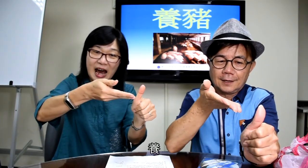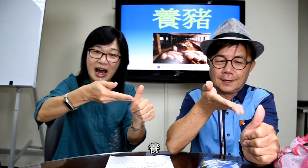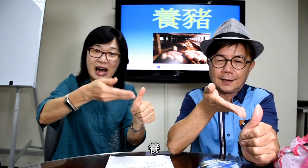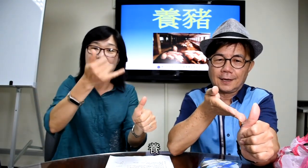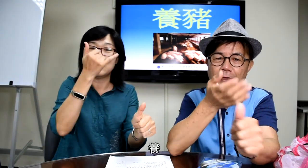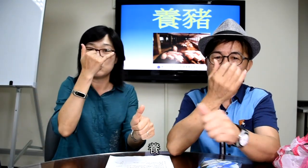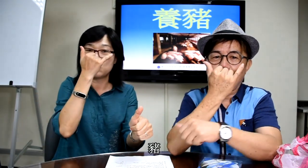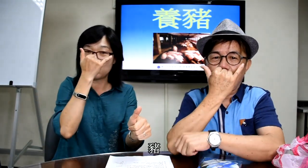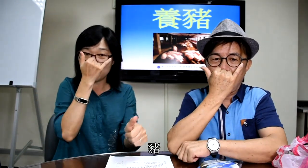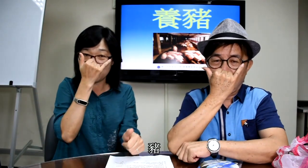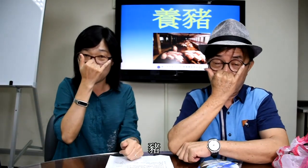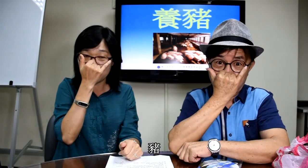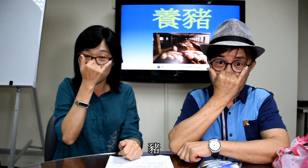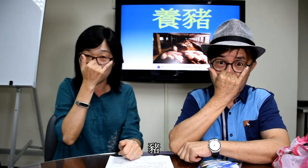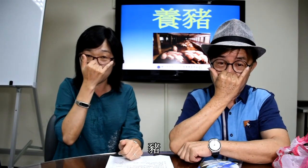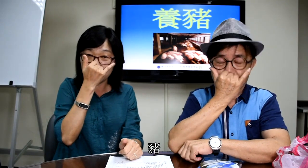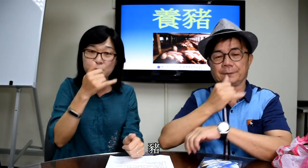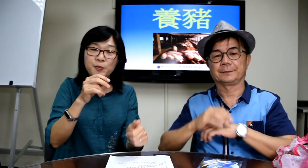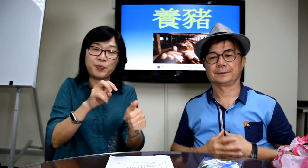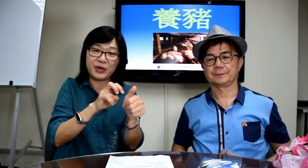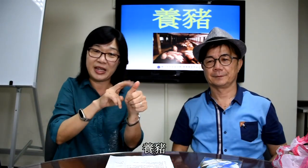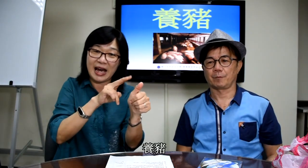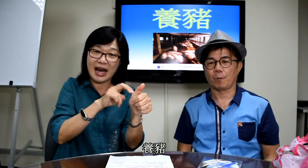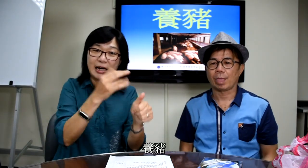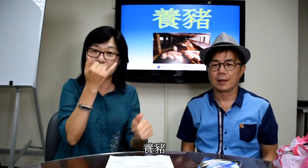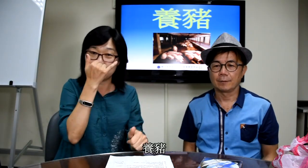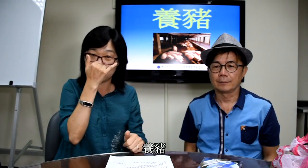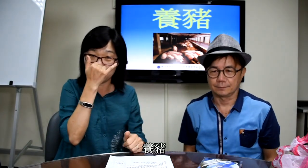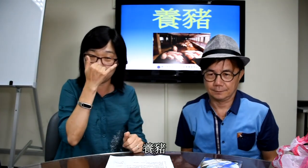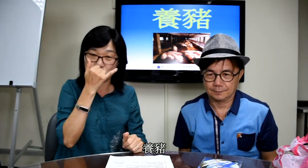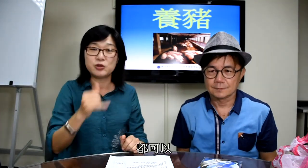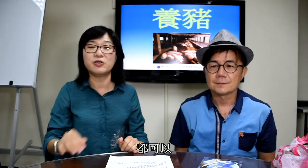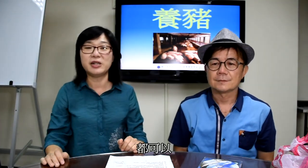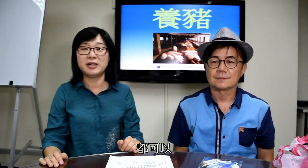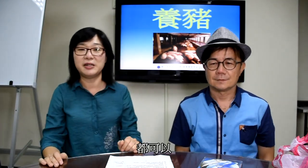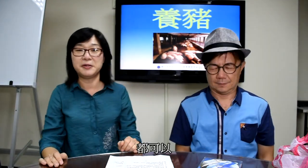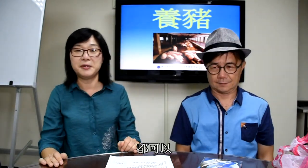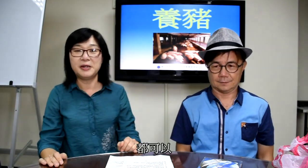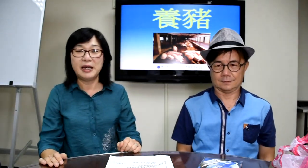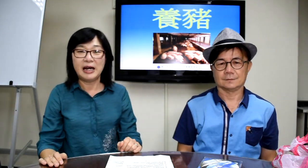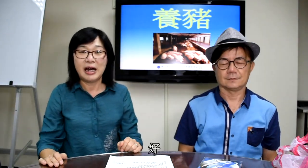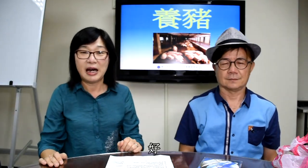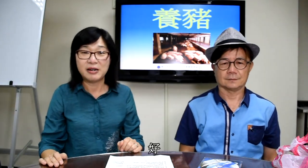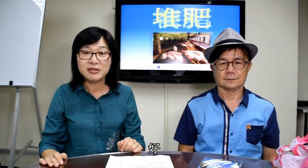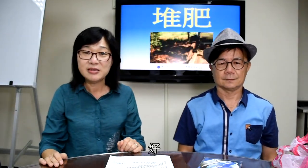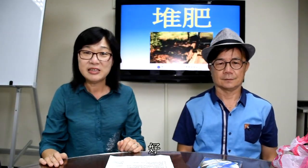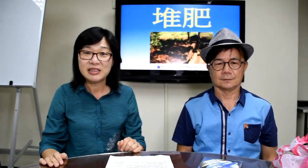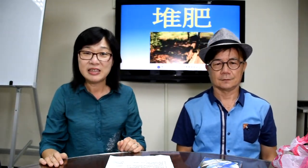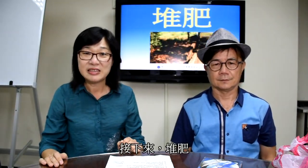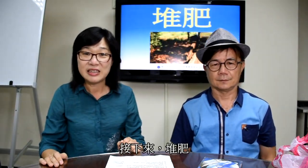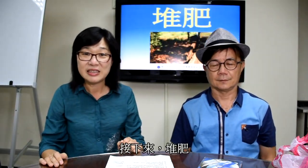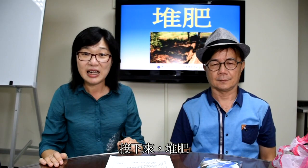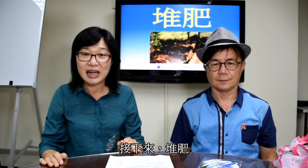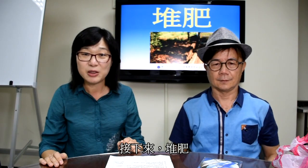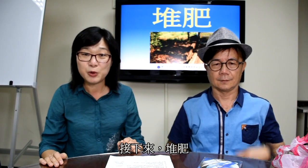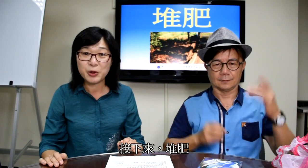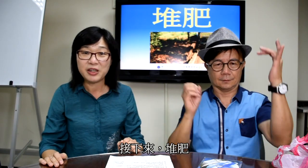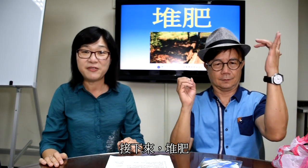养猪，养猪都可以。好，接下来堆